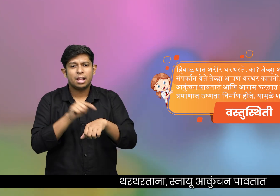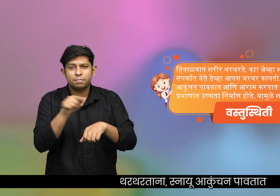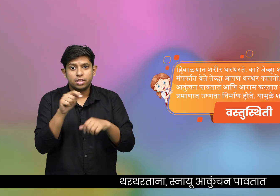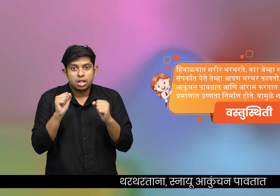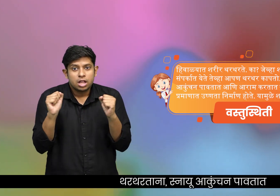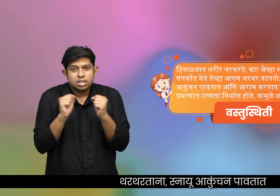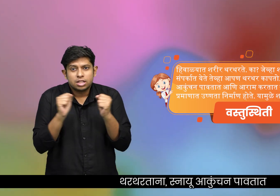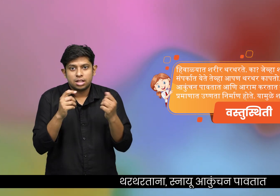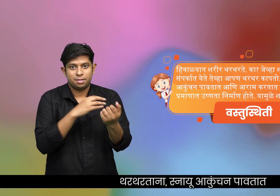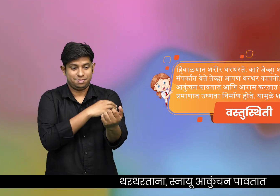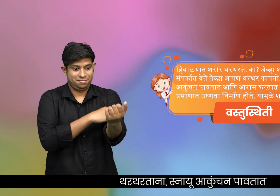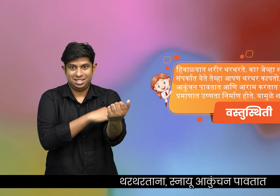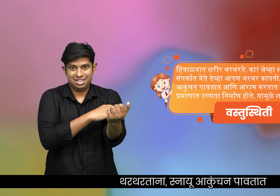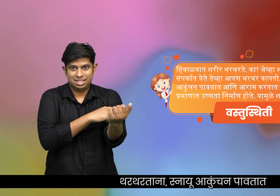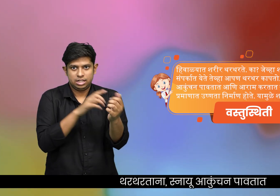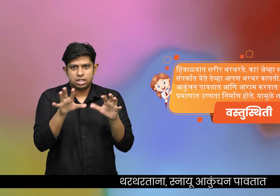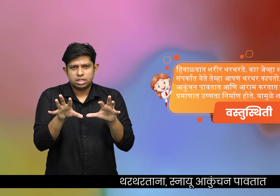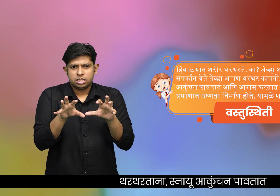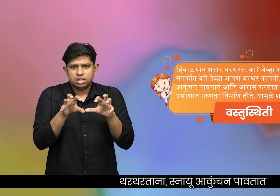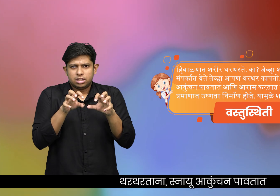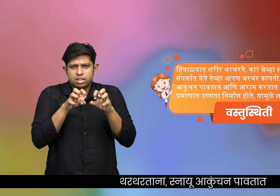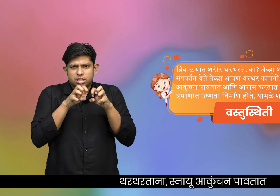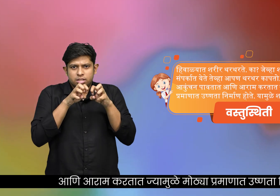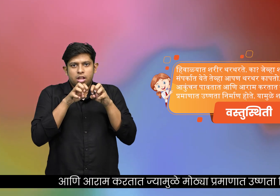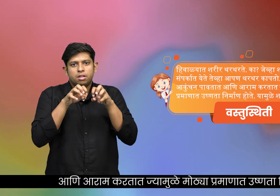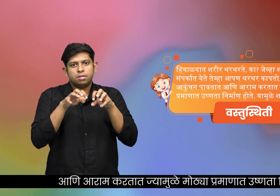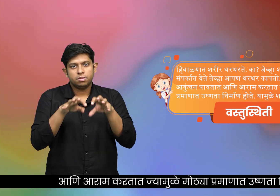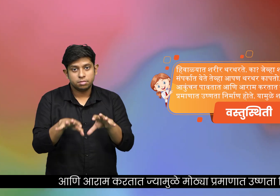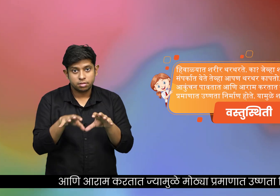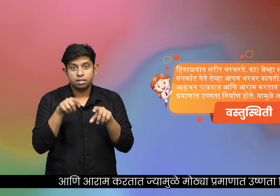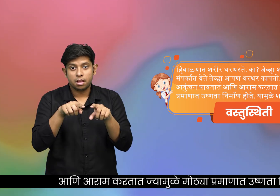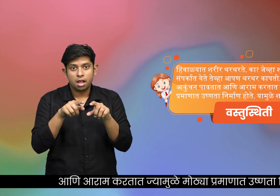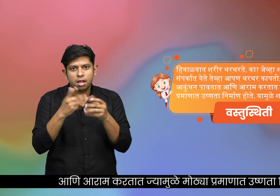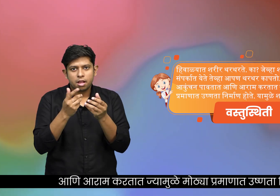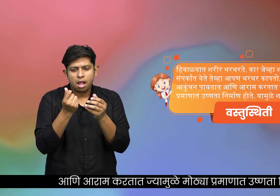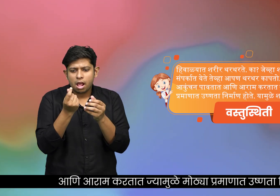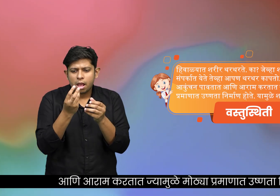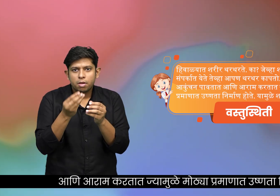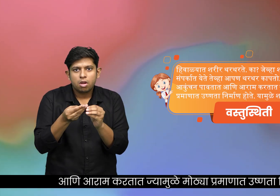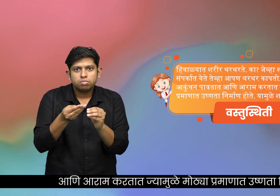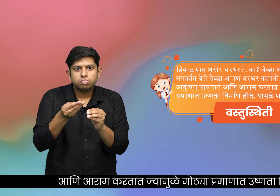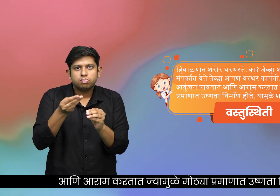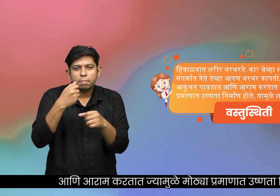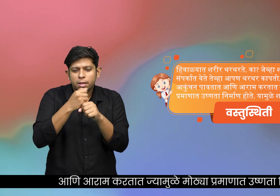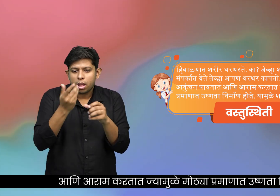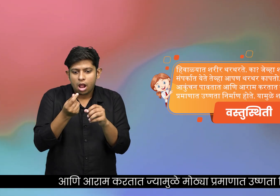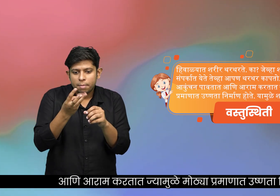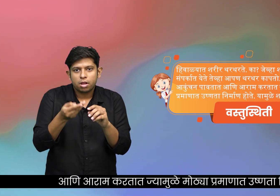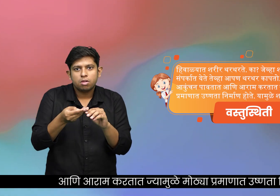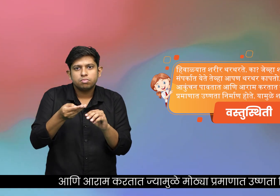थरथरताना सप्तायू आकुंचन पावतात आणि आराम करतात, ज्यामुळे मोठ्या प्रमाणात उष्णता निर्माण होते.